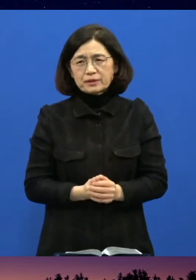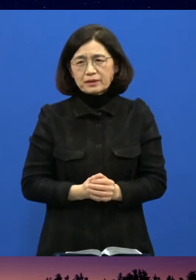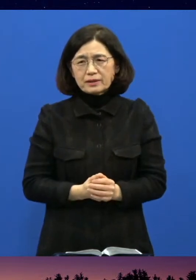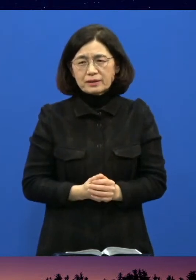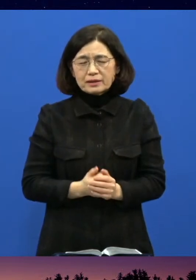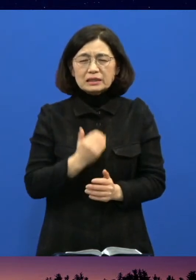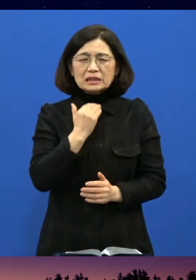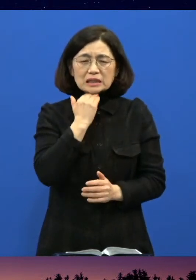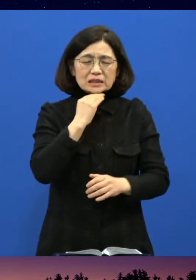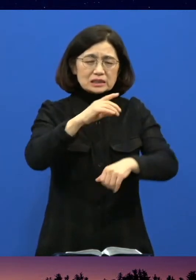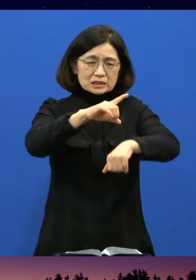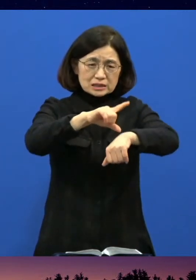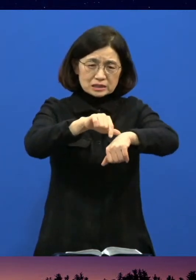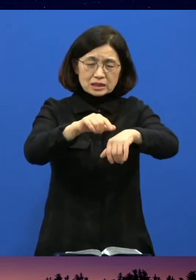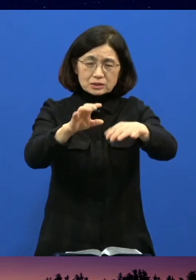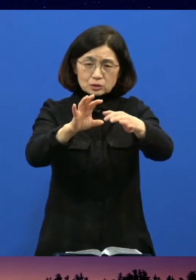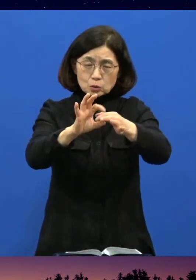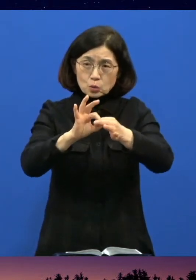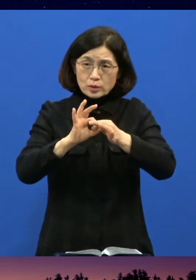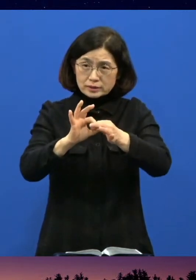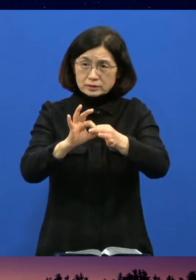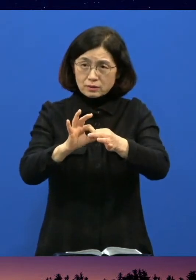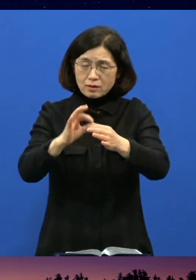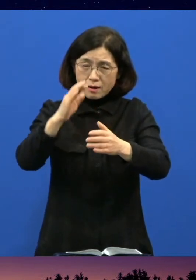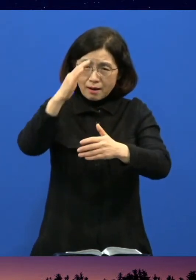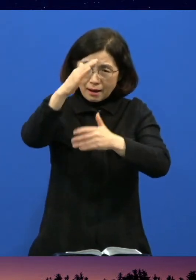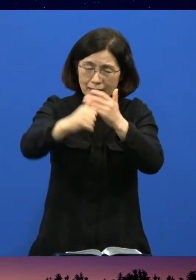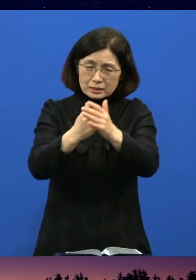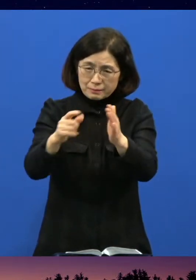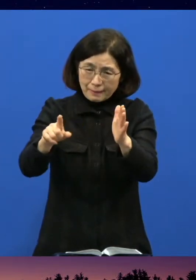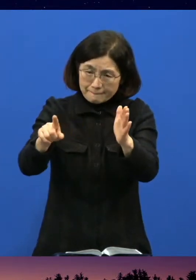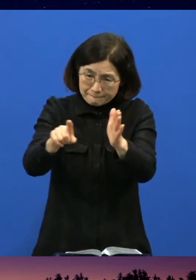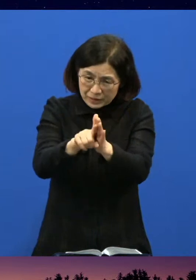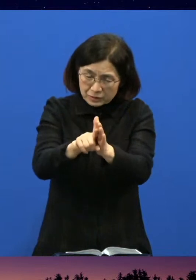통하여 그 백성이 하나님에 대한 신뢰가 깊어지게 하는,